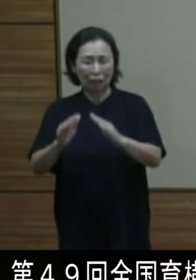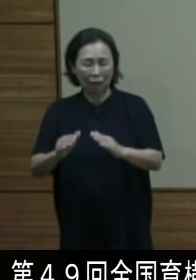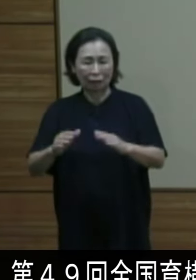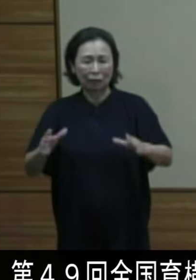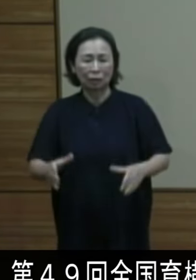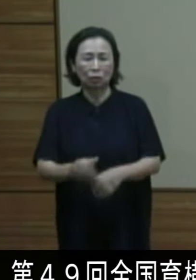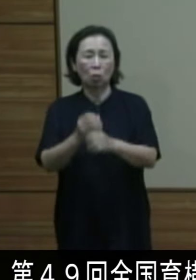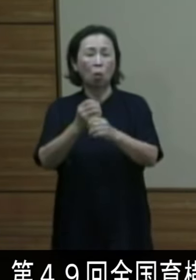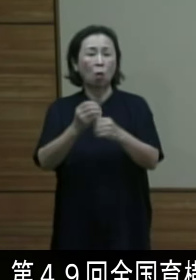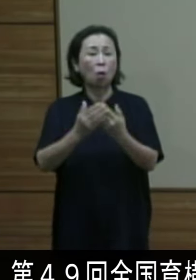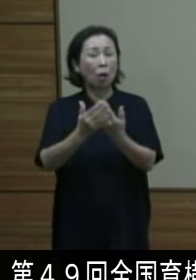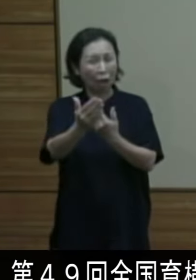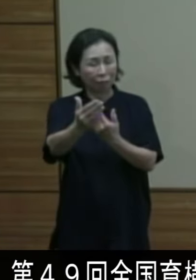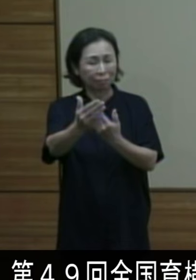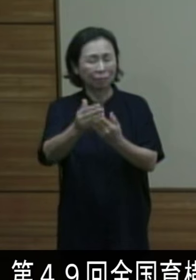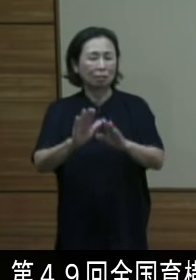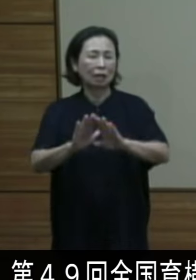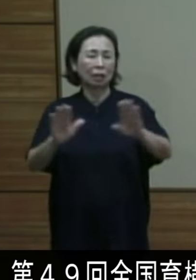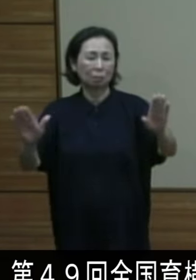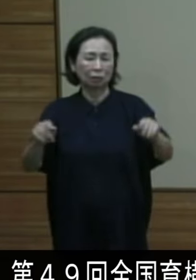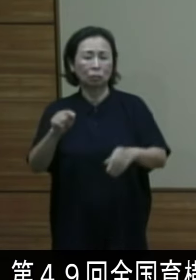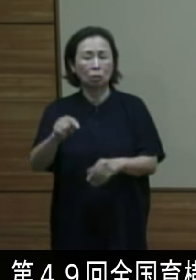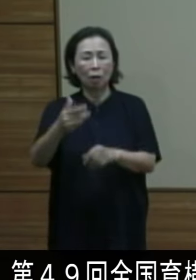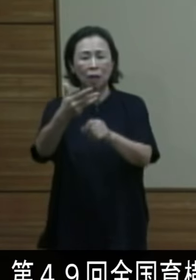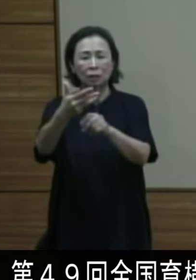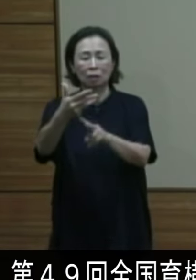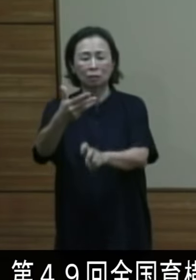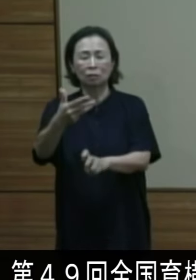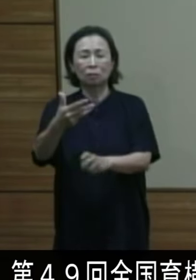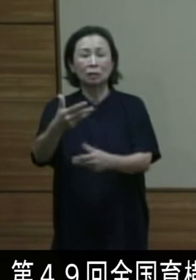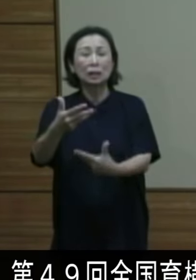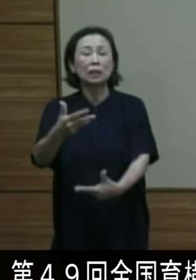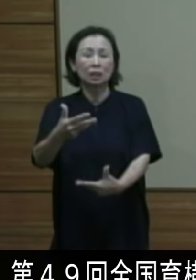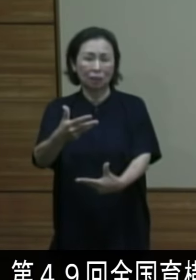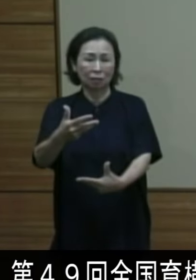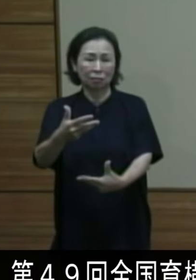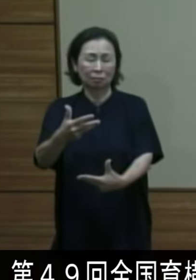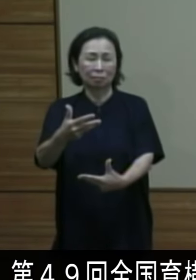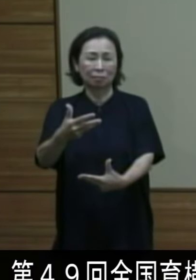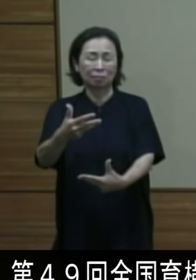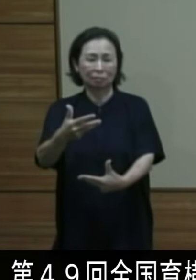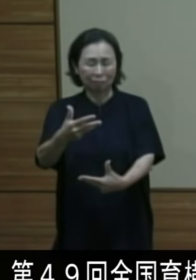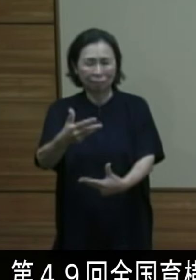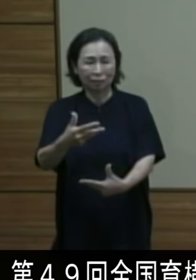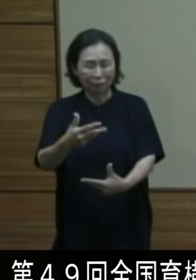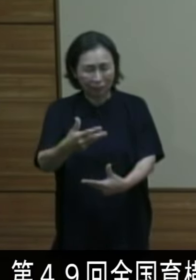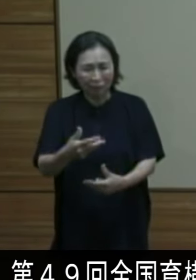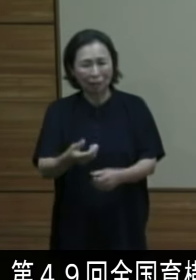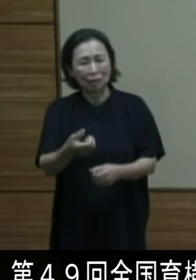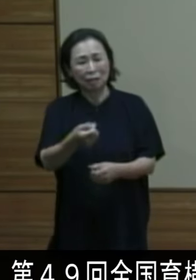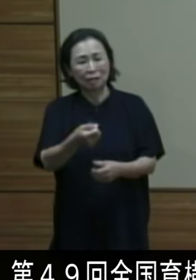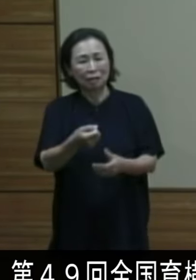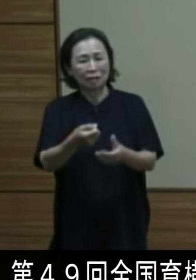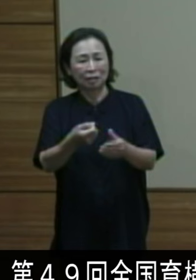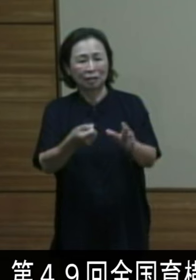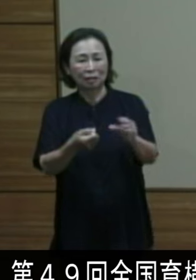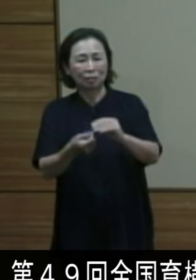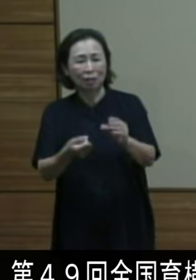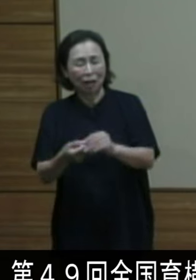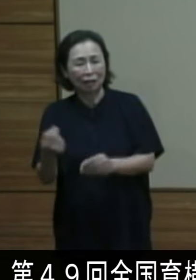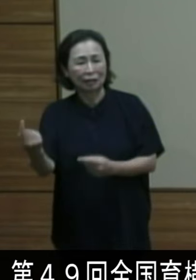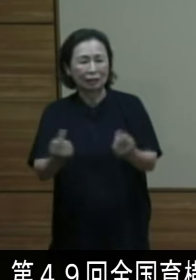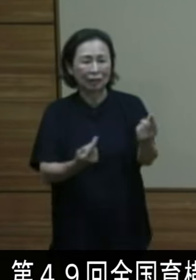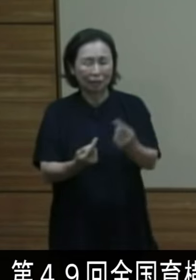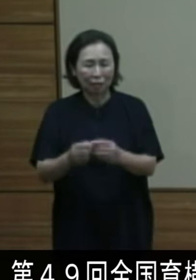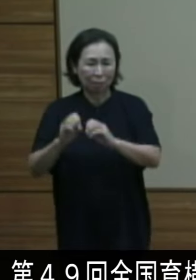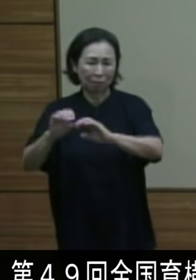も行いますので、8月27日ぜひご参加をいただいて報道